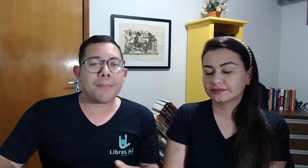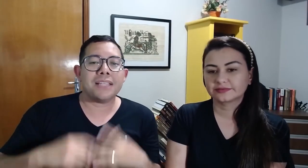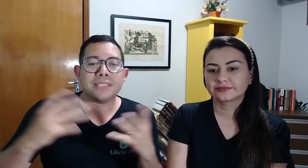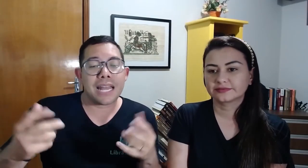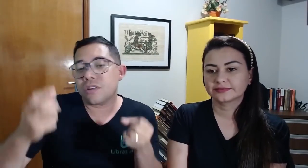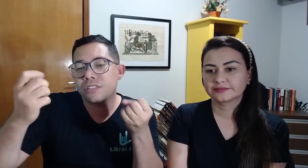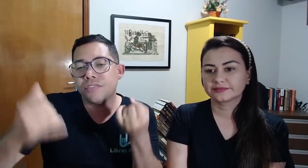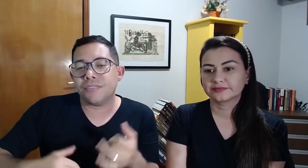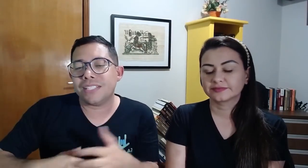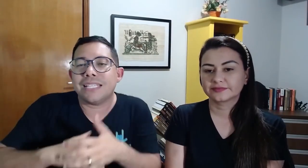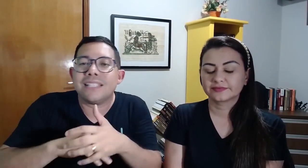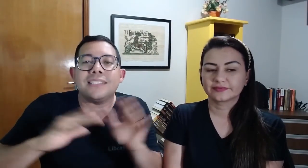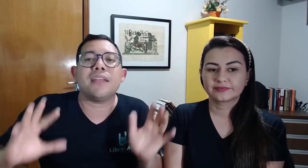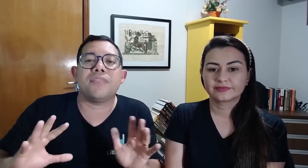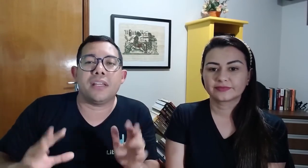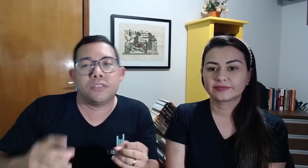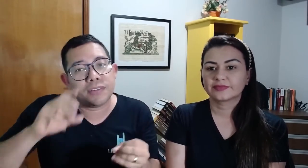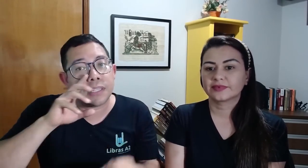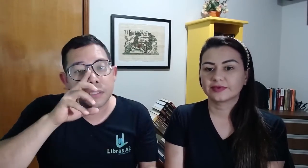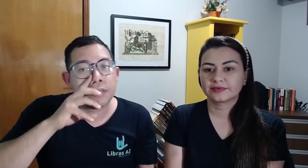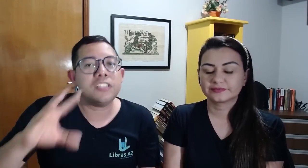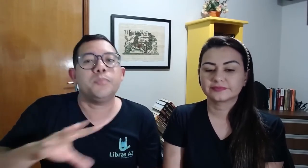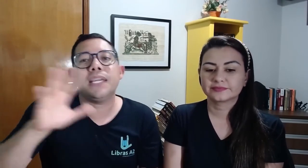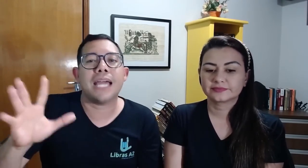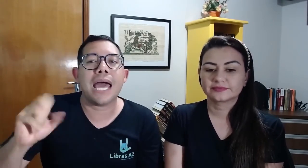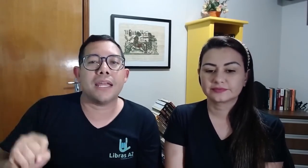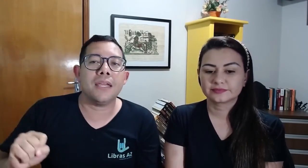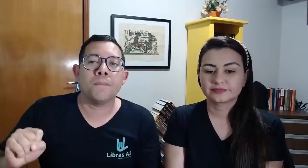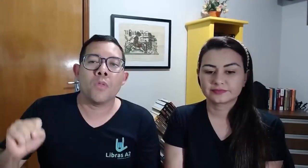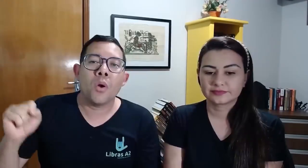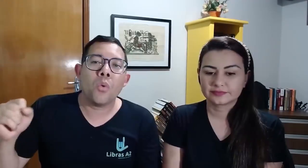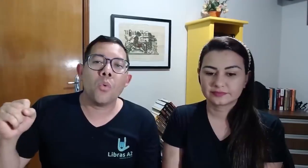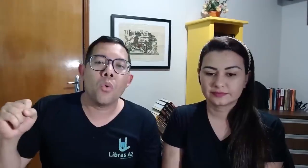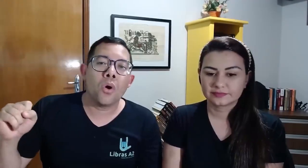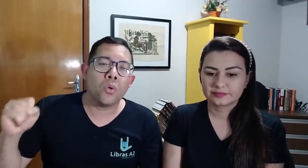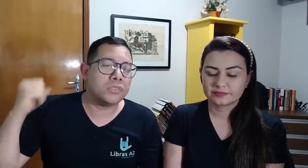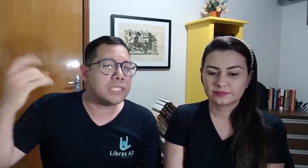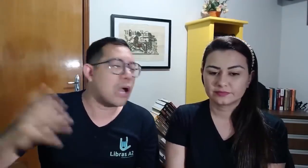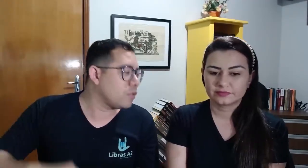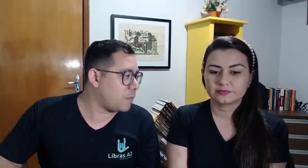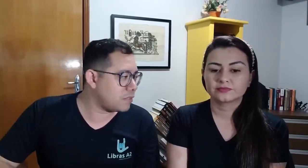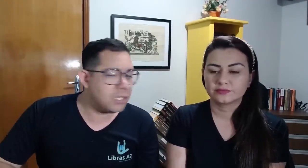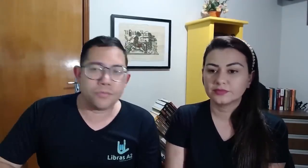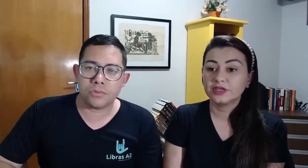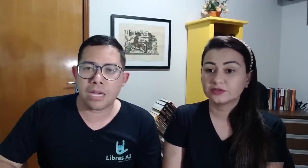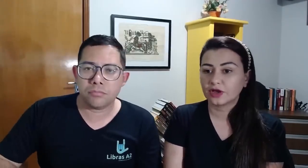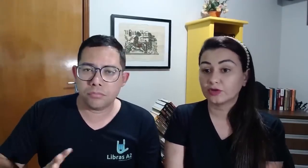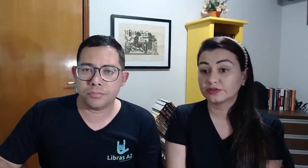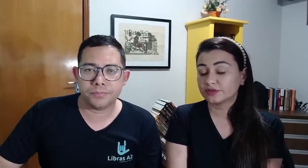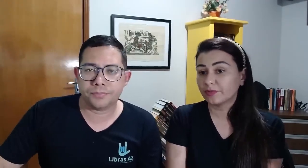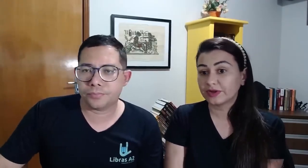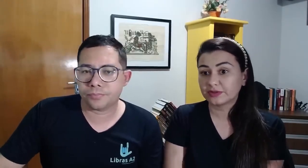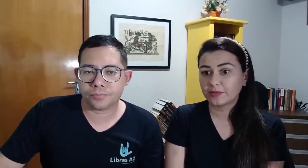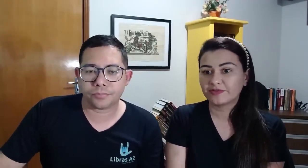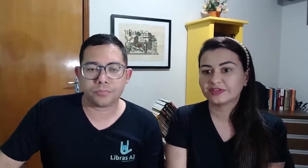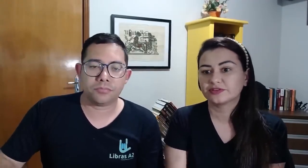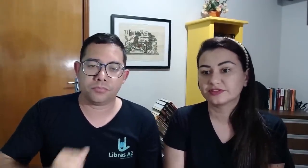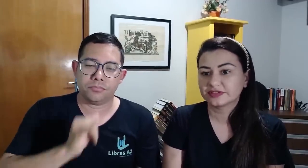mais claro que você vai estar descrevendo. Você vai tentando explicar aí um sinal específico. Isso, tá? aconteceu, por exemplo, uma vez nós